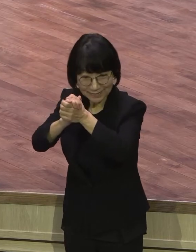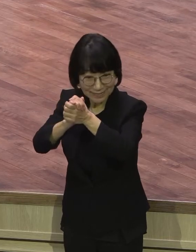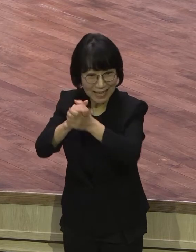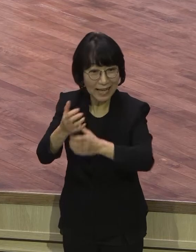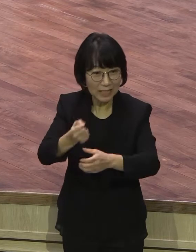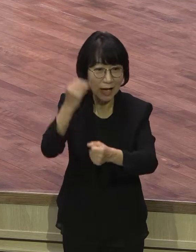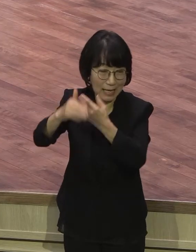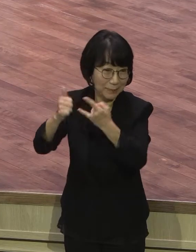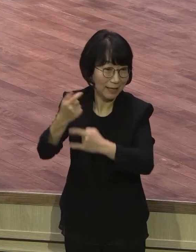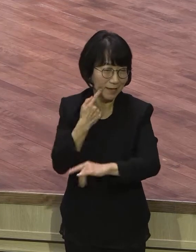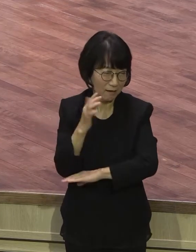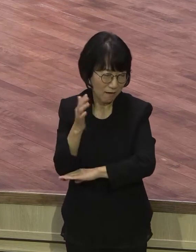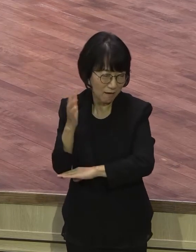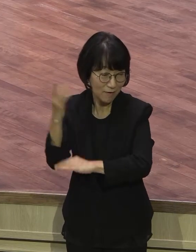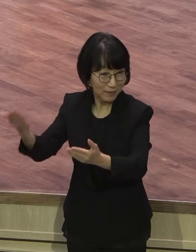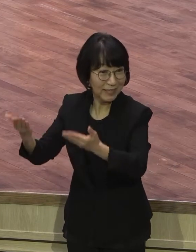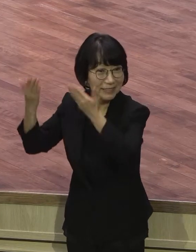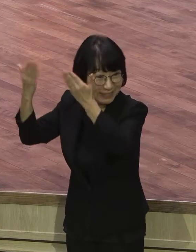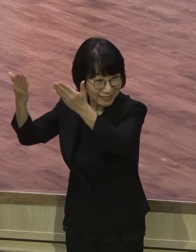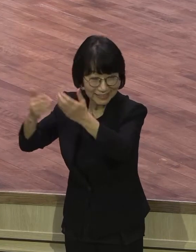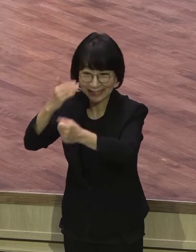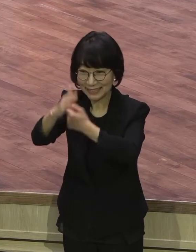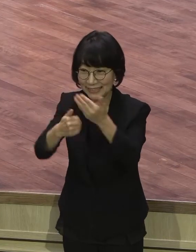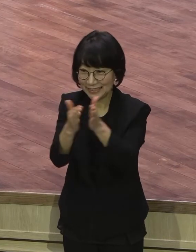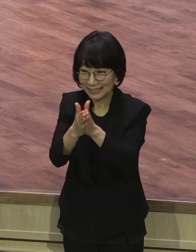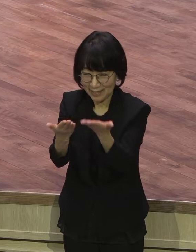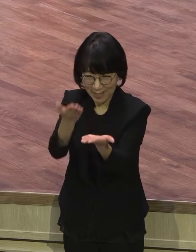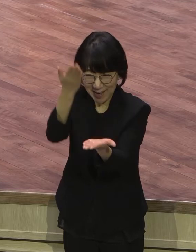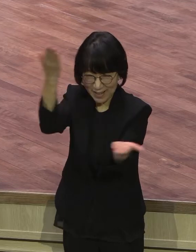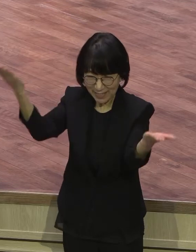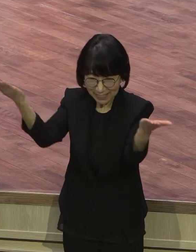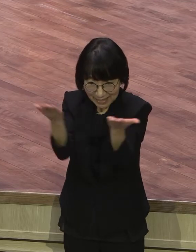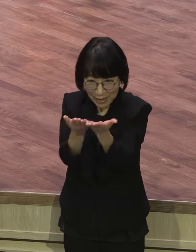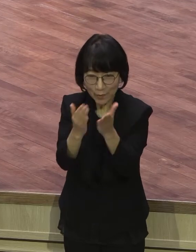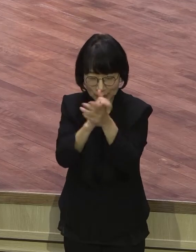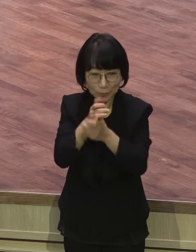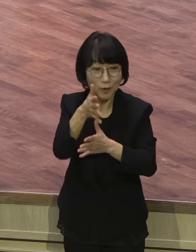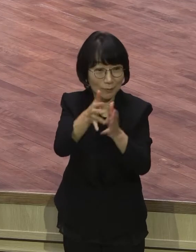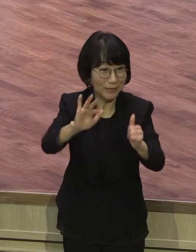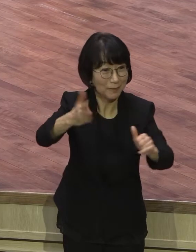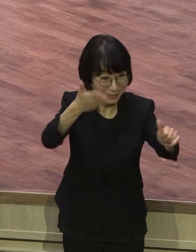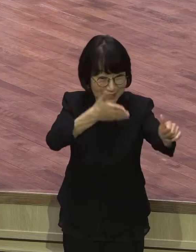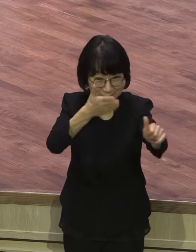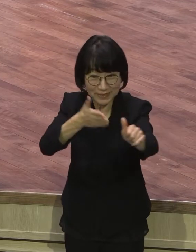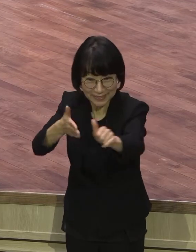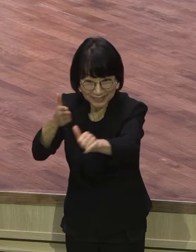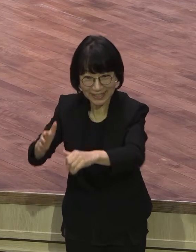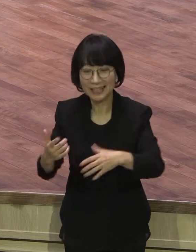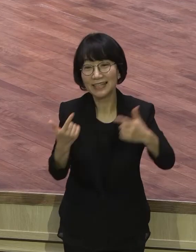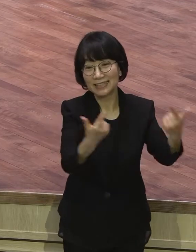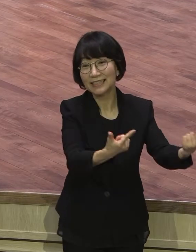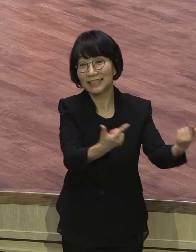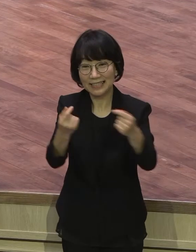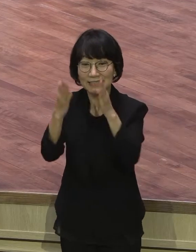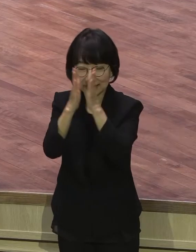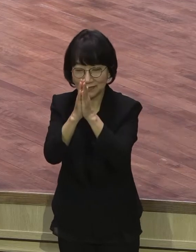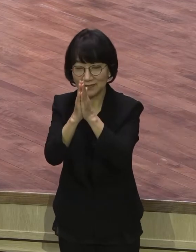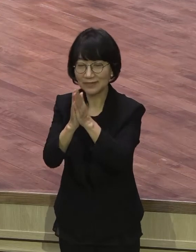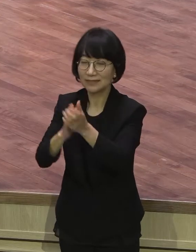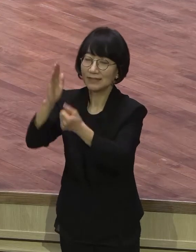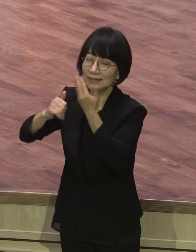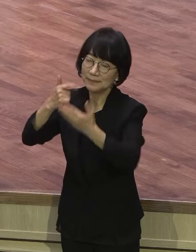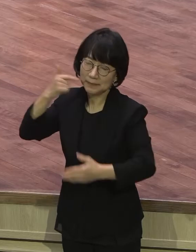최고로 영광 올려드리는 성경적 기도자들 다 되시기를 제물로 축복합니다. 기도합시다. 아버지